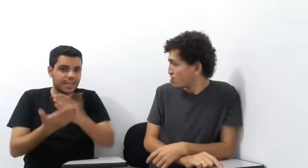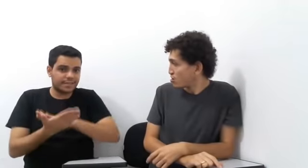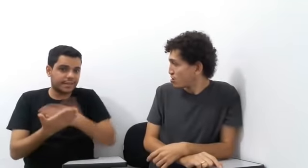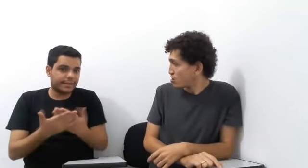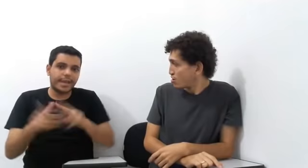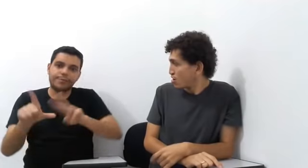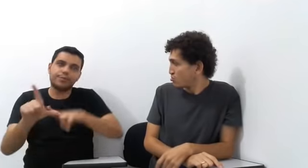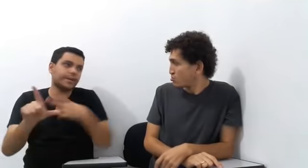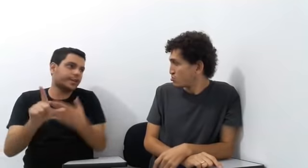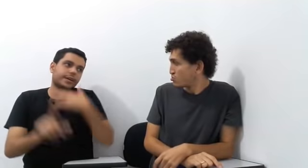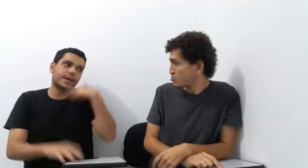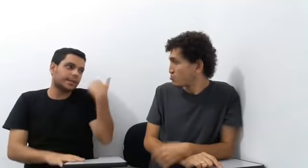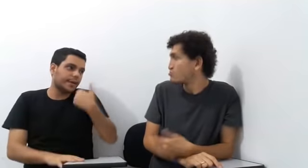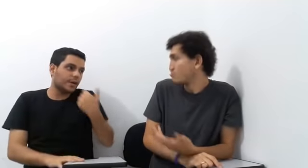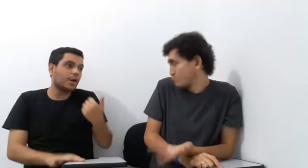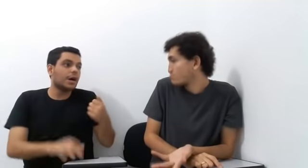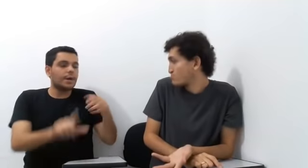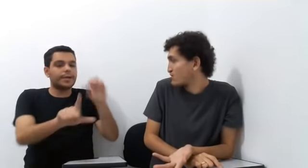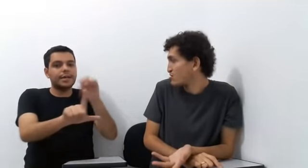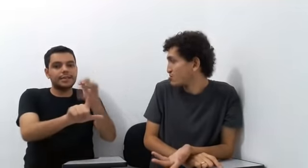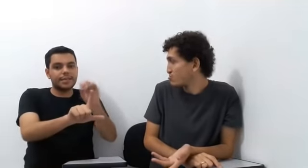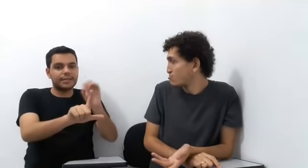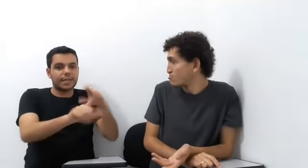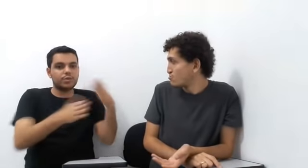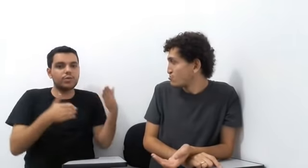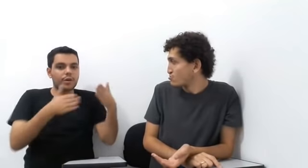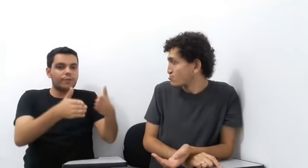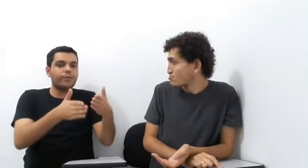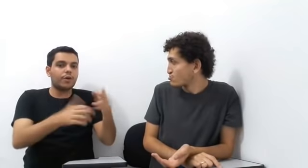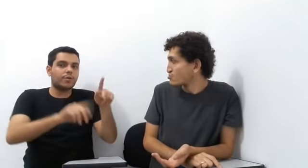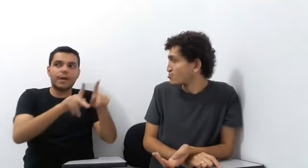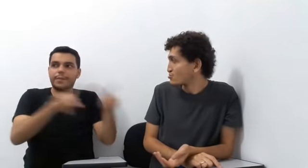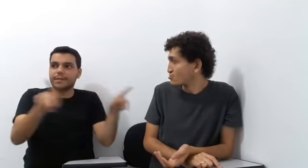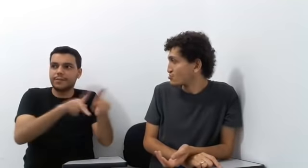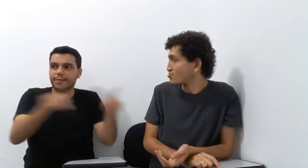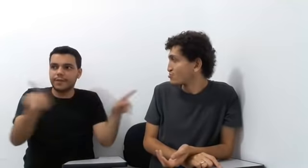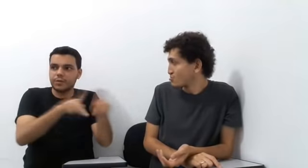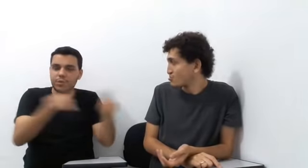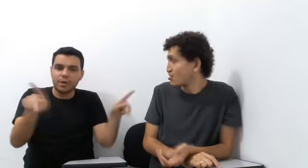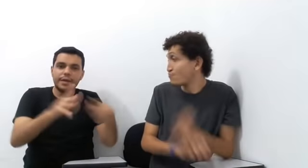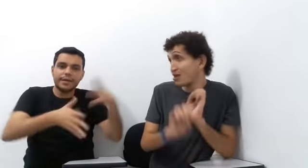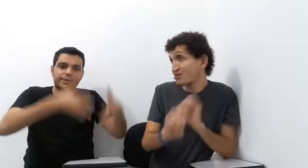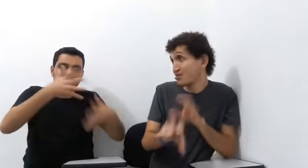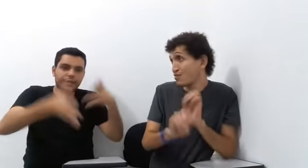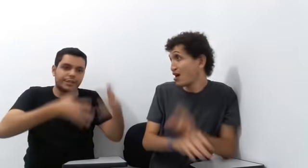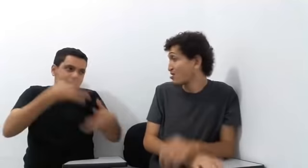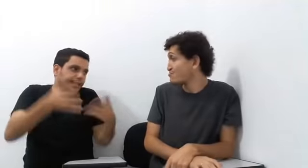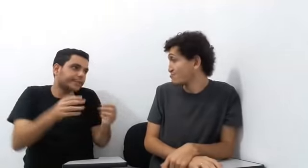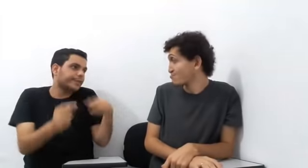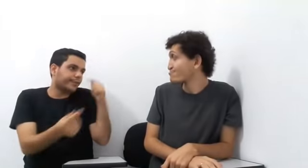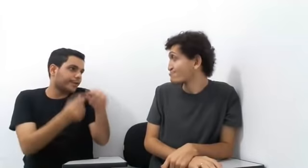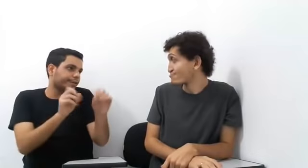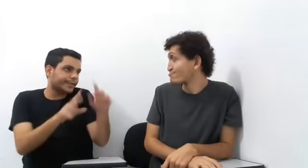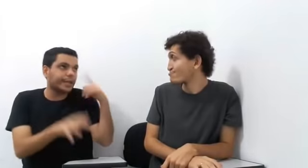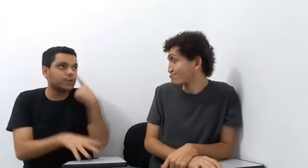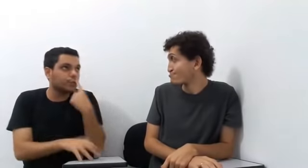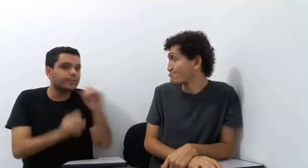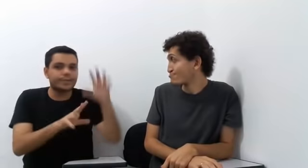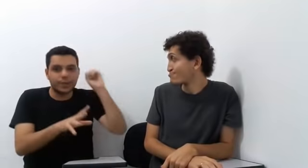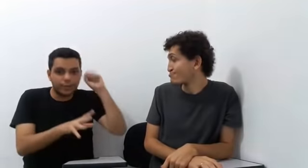ser intérprete, o bacharelado é melhor. Porque a licenciatura, o foco é para ser professor de Libras, foco em ensinar surdo, ensinar ouvinte.